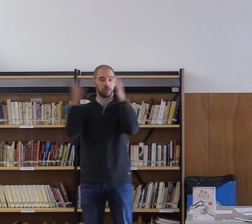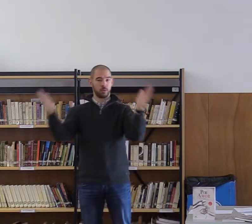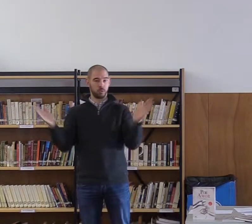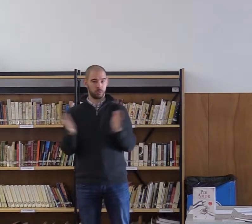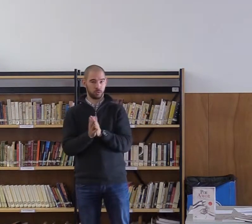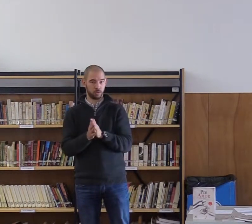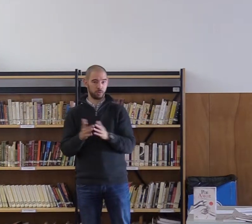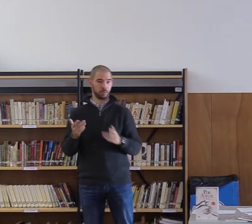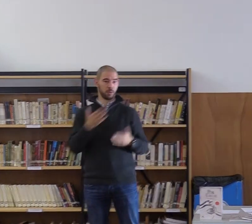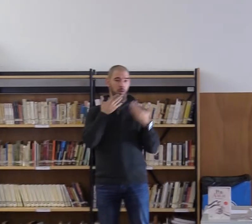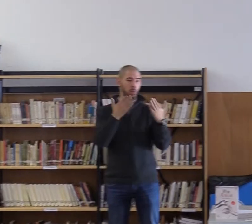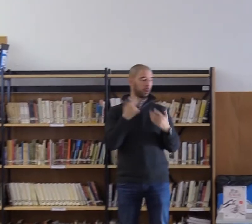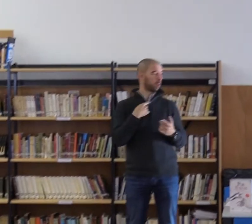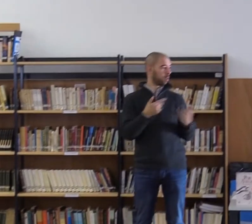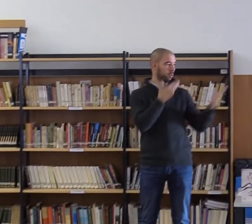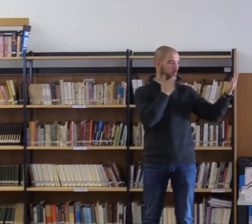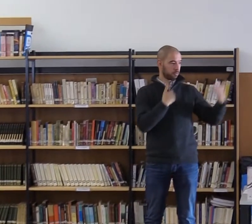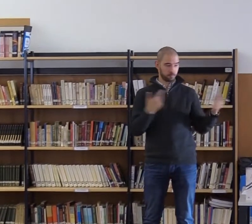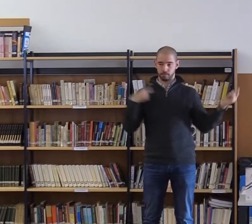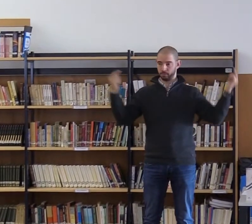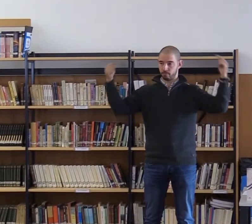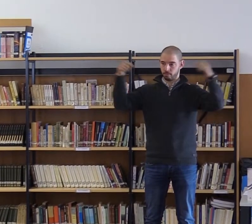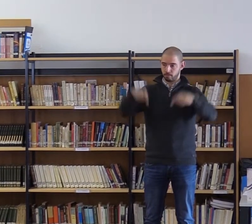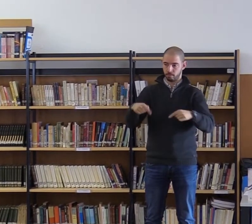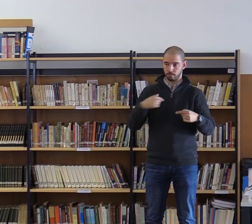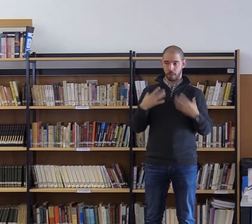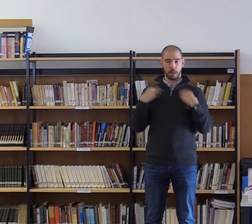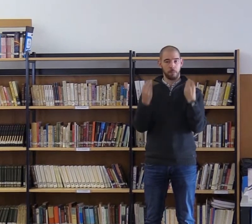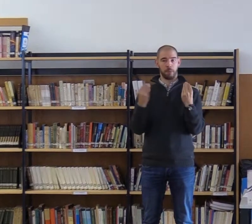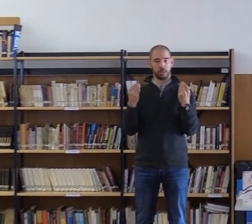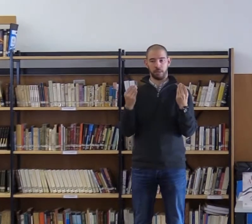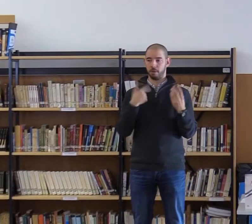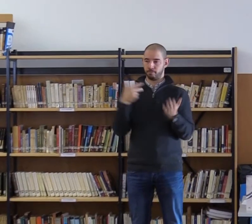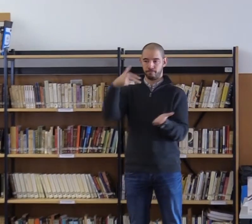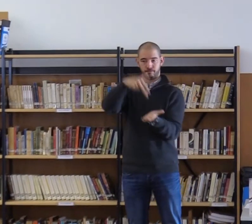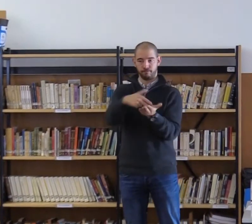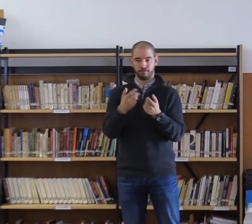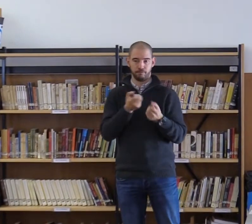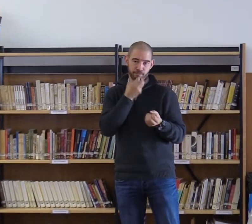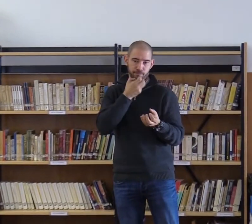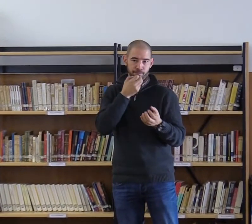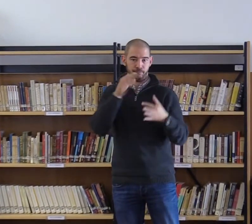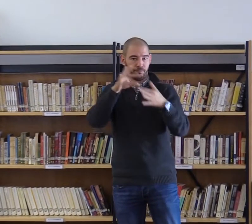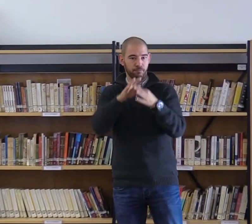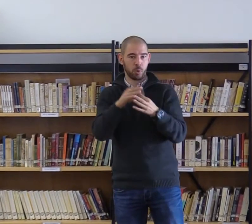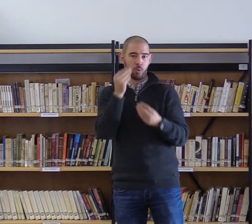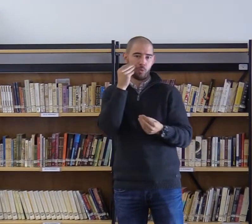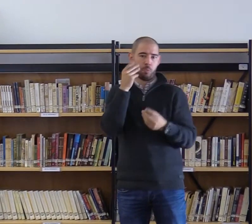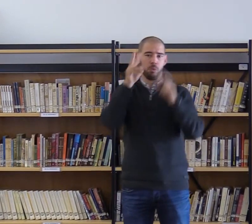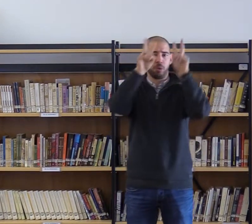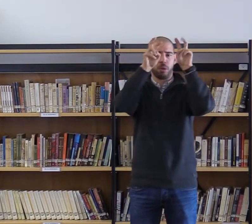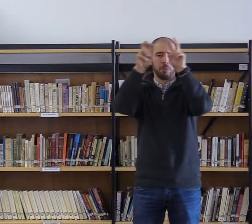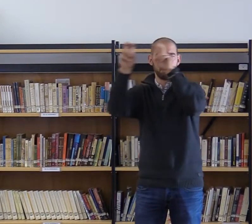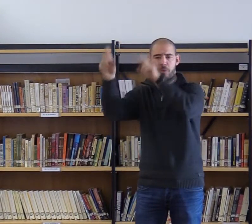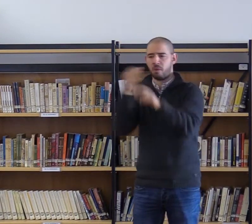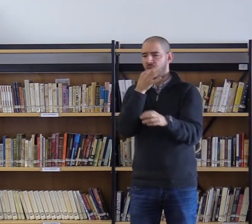Bom dia a todos. Obrigada pelo convite para estarmos aqui hoje. É um prazer enorme estar-vos hoje a